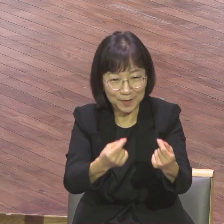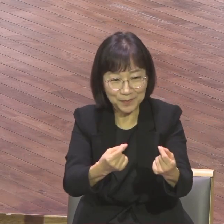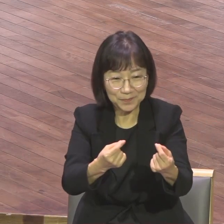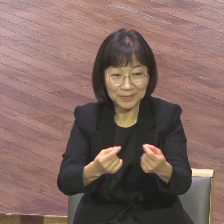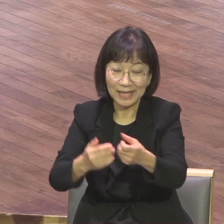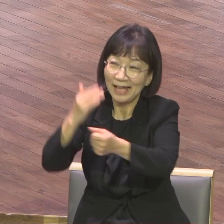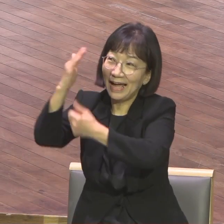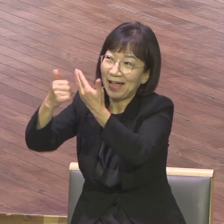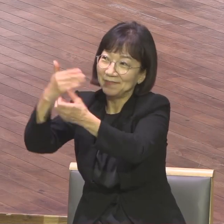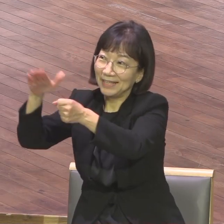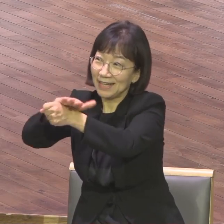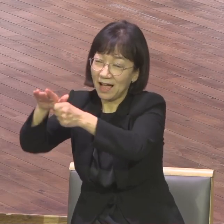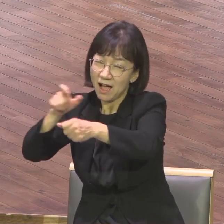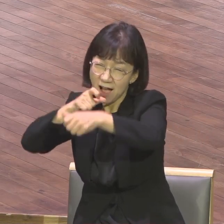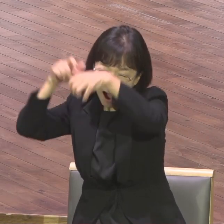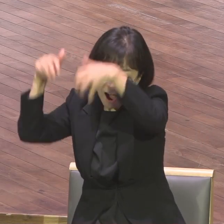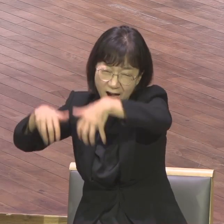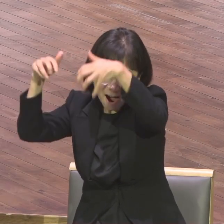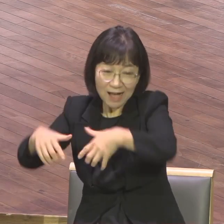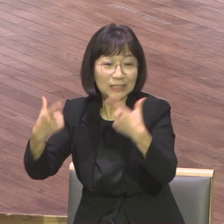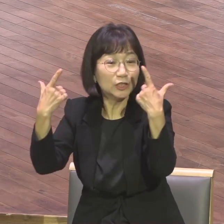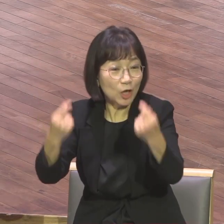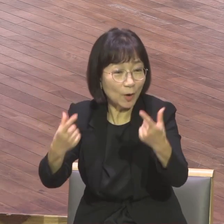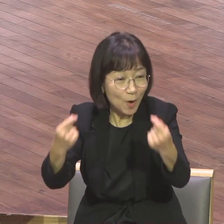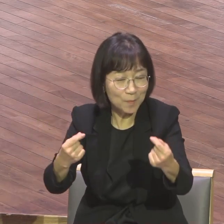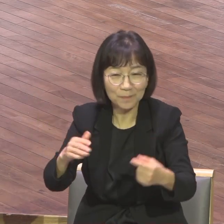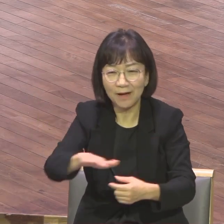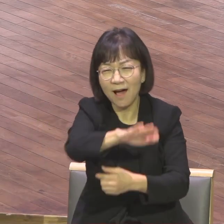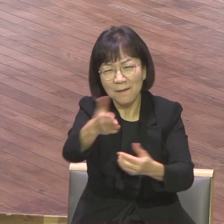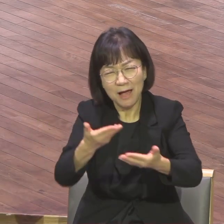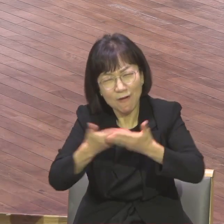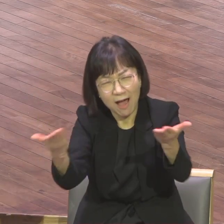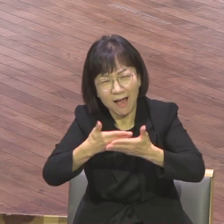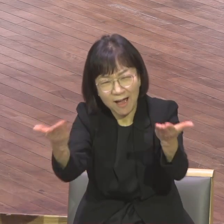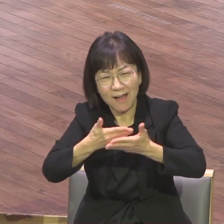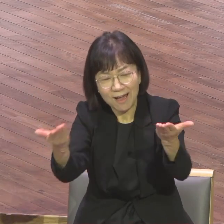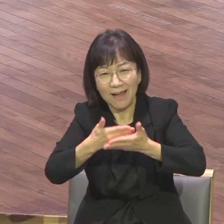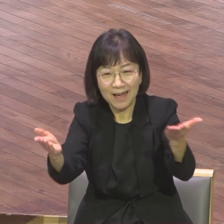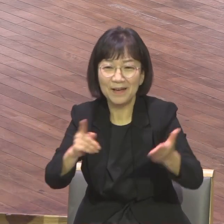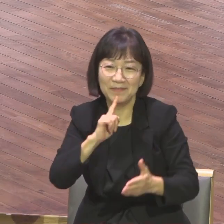마치 폭우와 같이 우리에게 쏟아졌다.